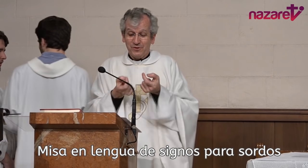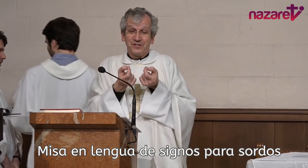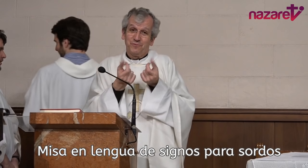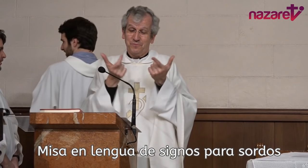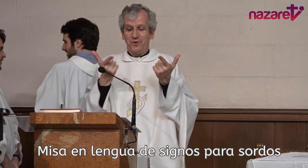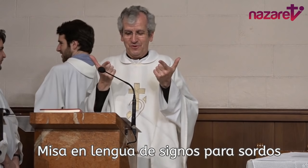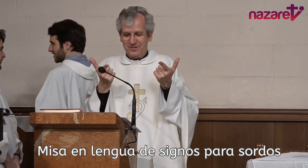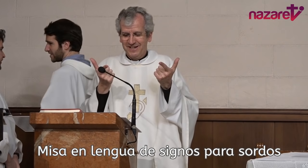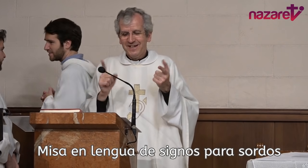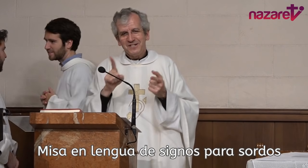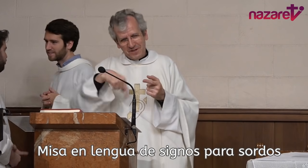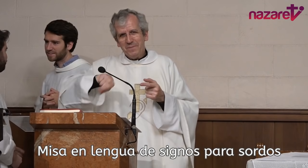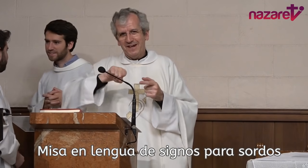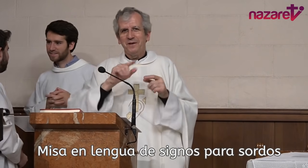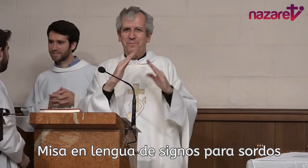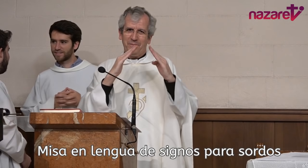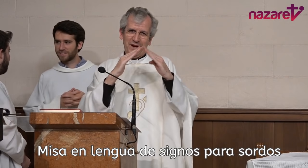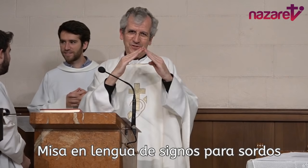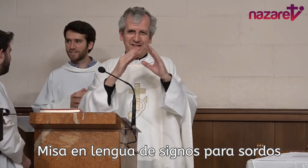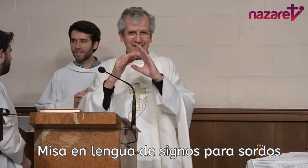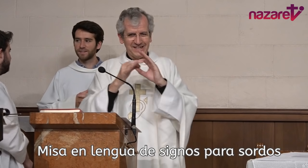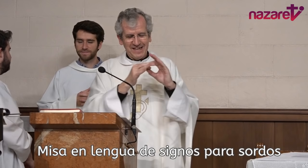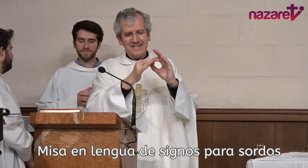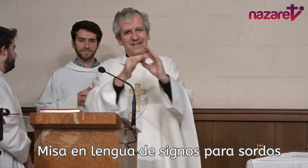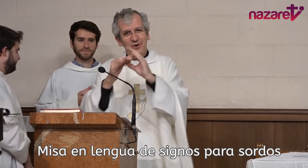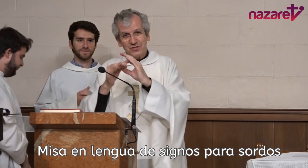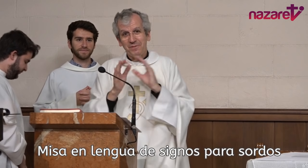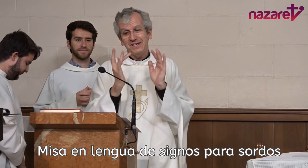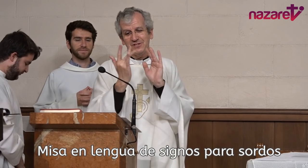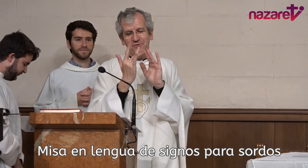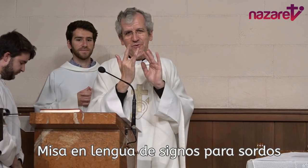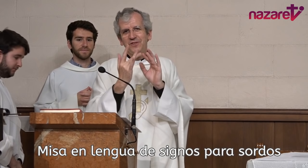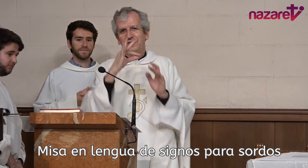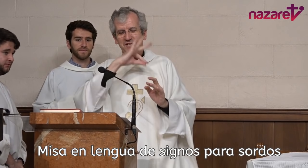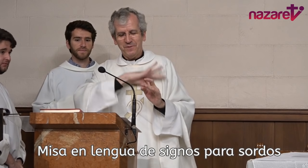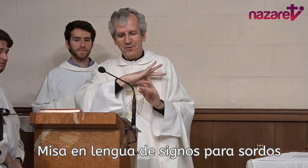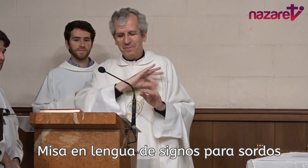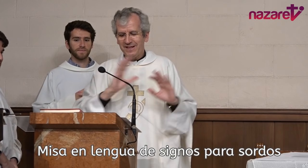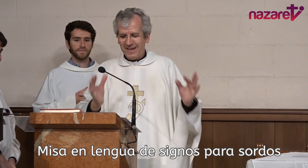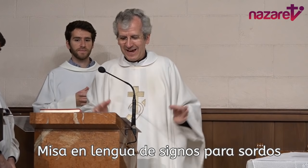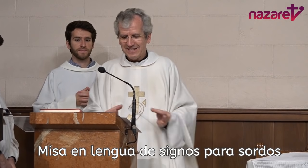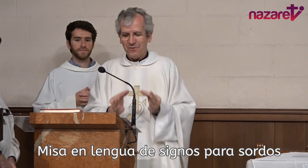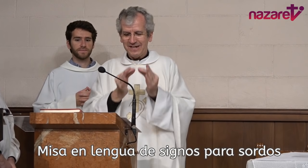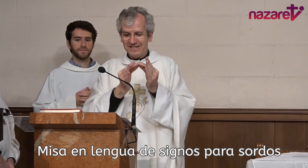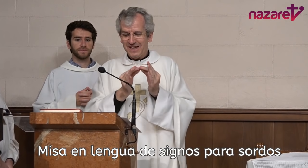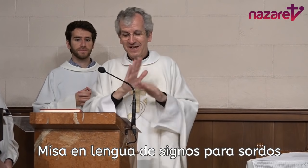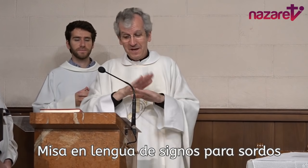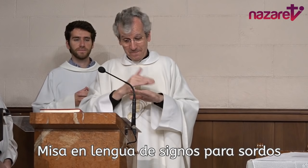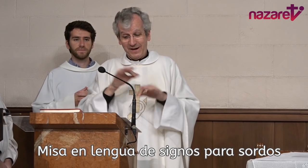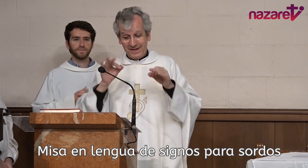que somos pocos, sino también para los que desde casa os habéis unido espiritualmente a esta Eucaristía, para que